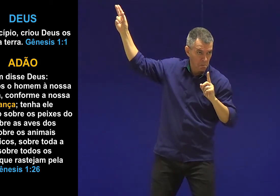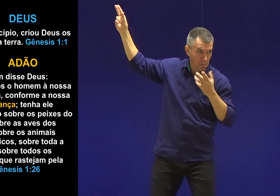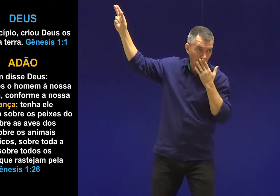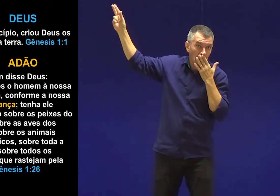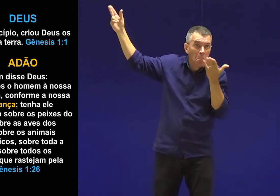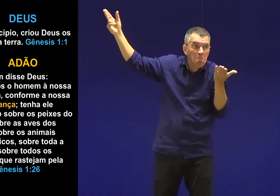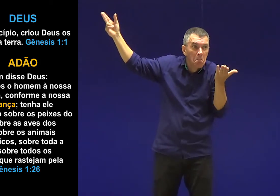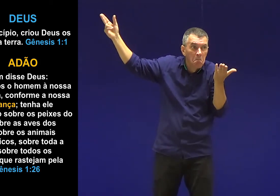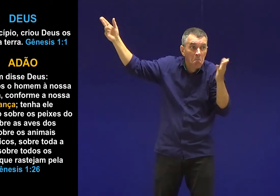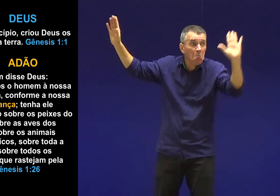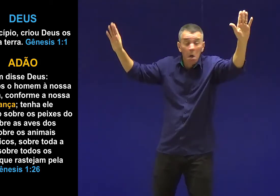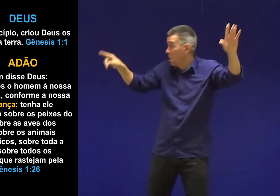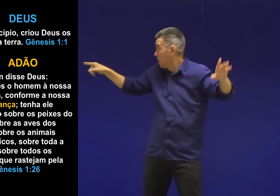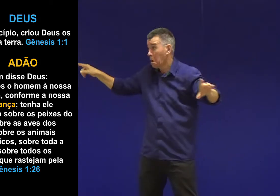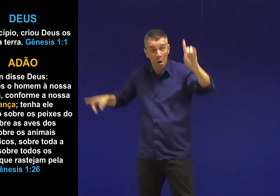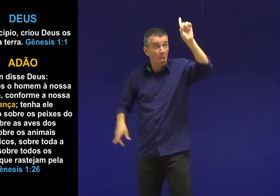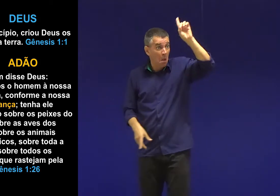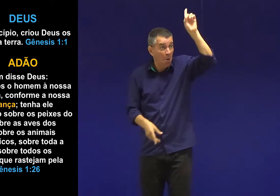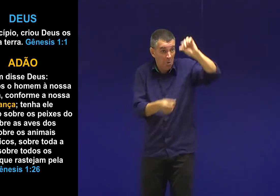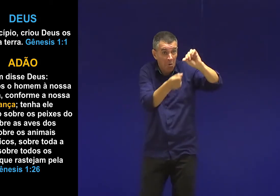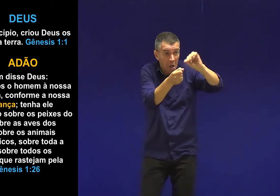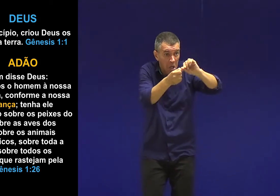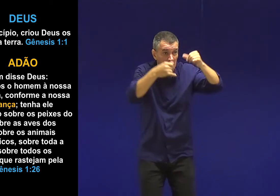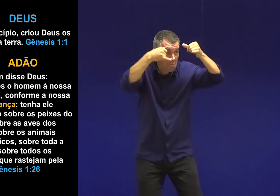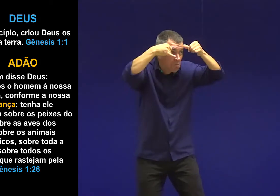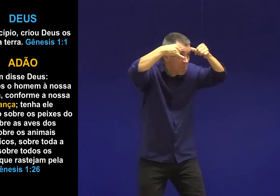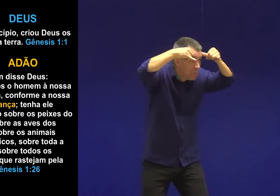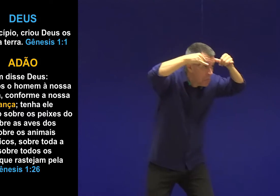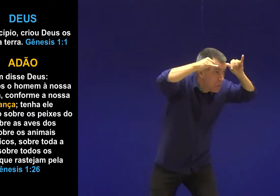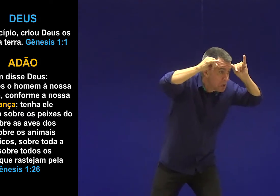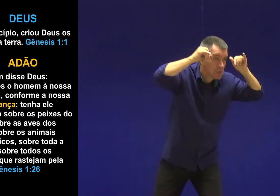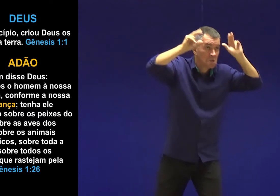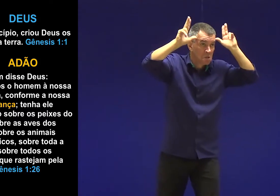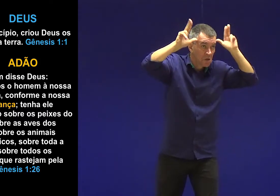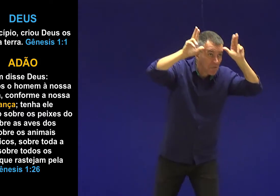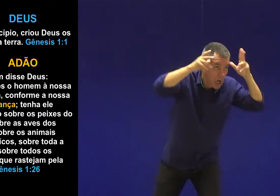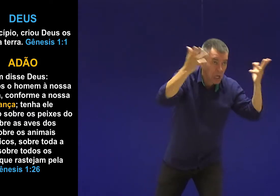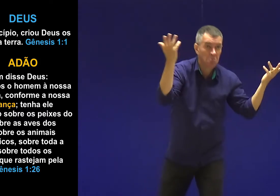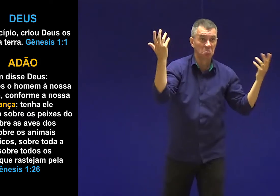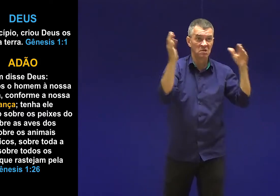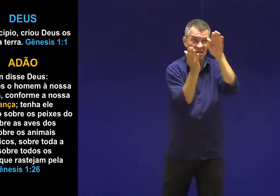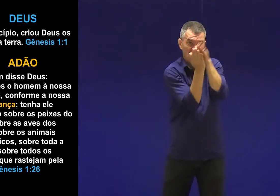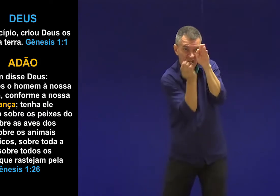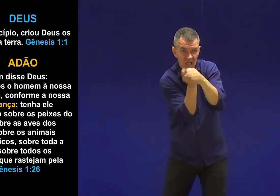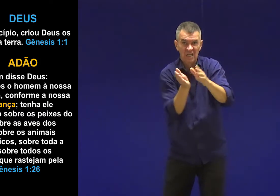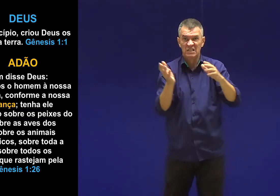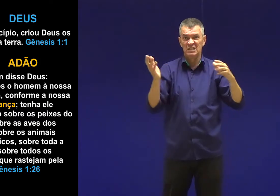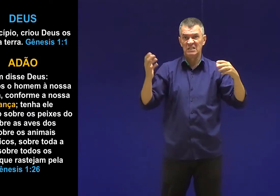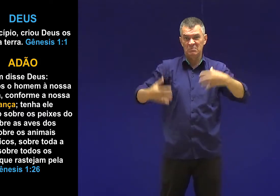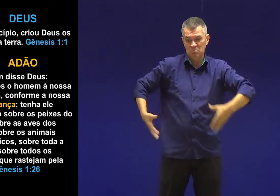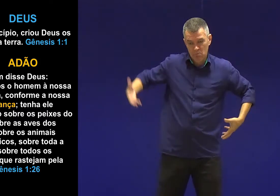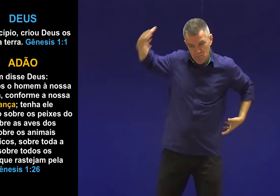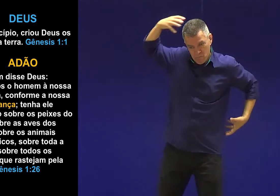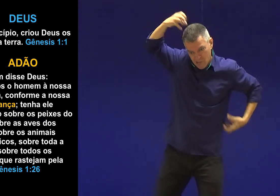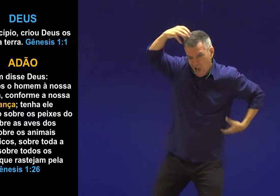não? Ué? Mas Deus criou os animais. Deus criou a vaca, o boi, o jacaré,